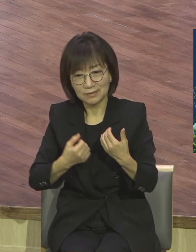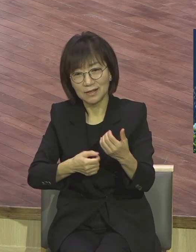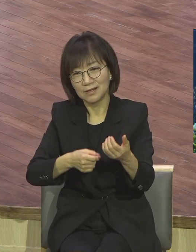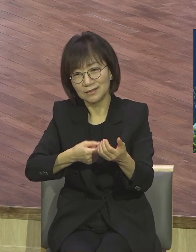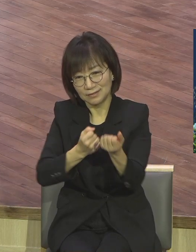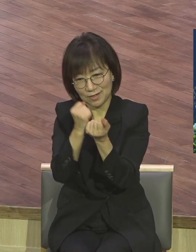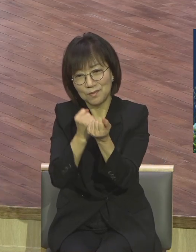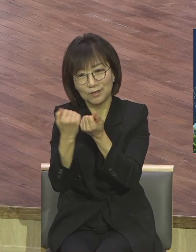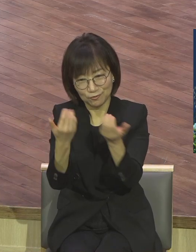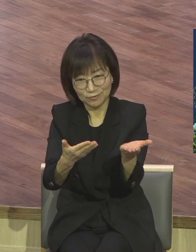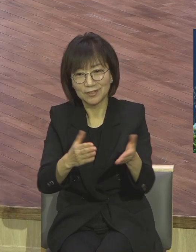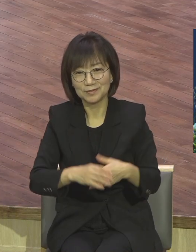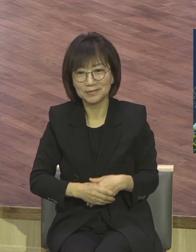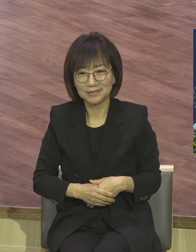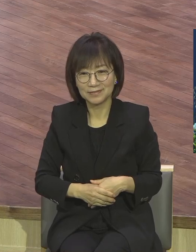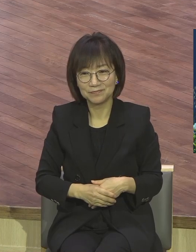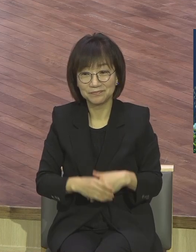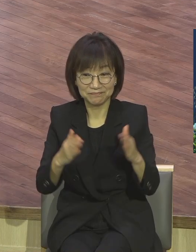요즘 전 세계적으로